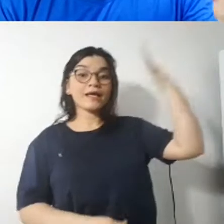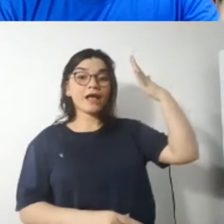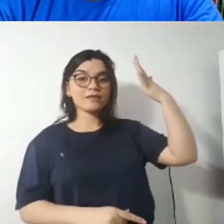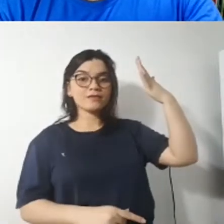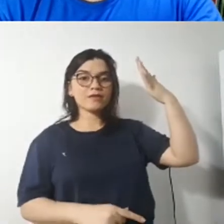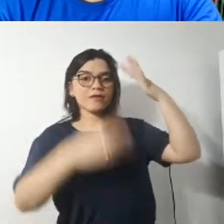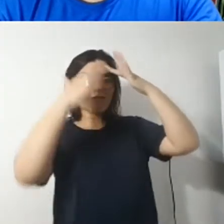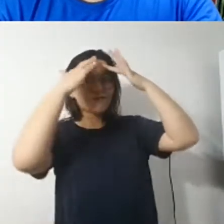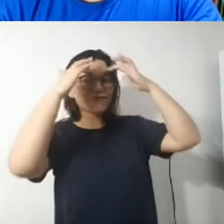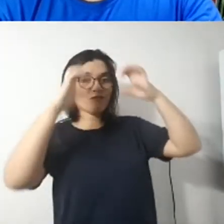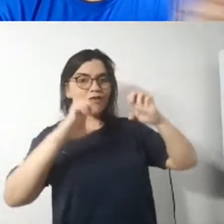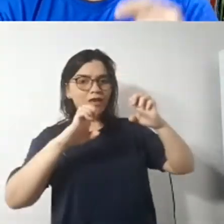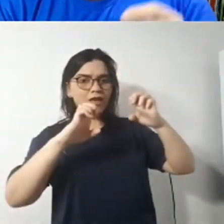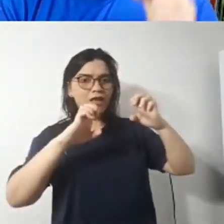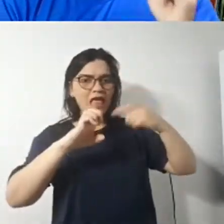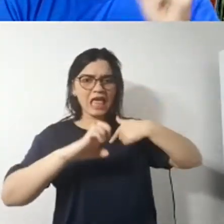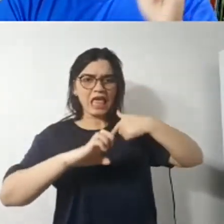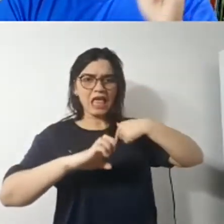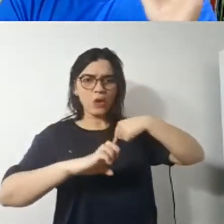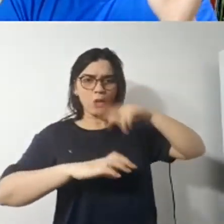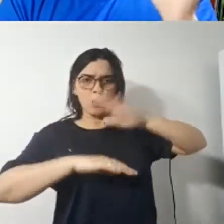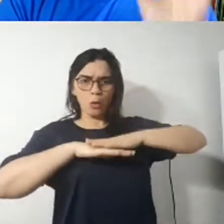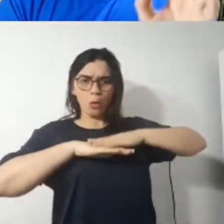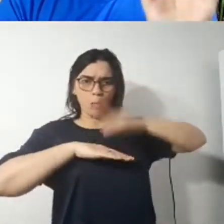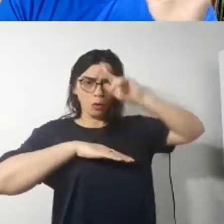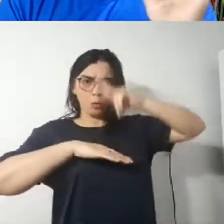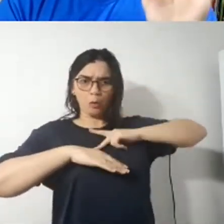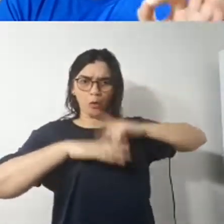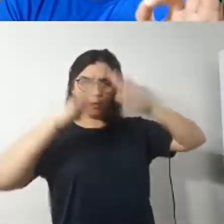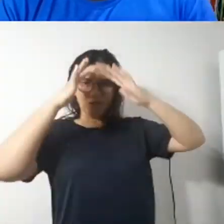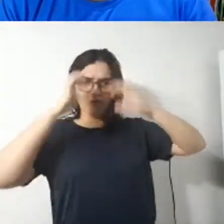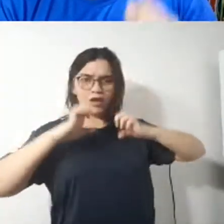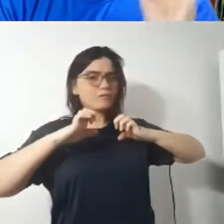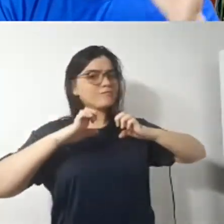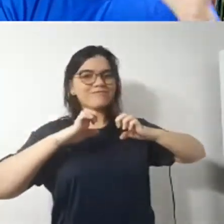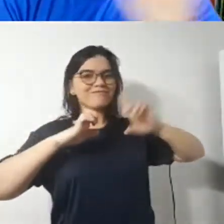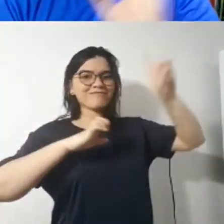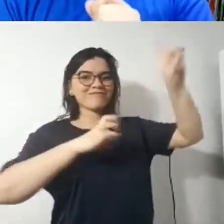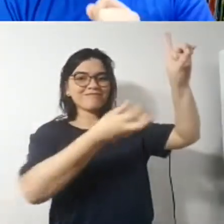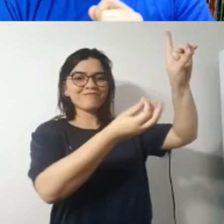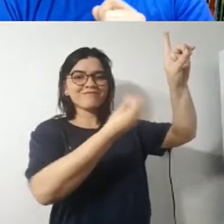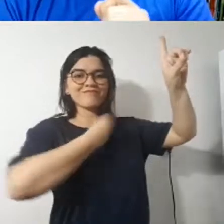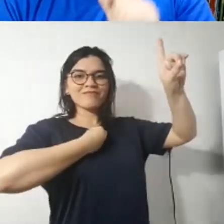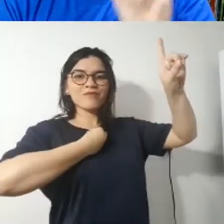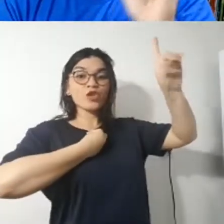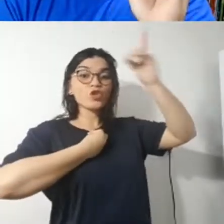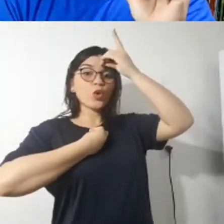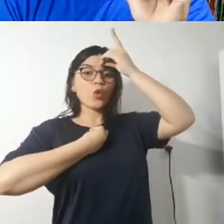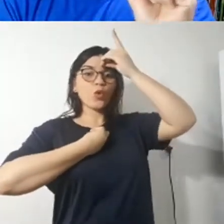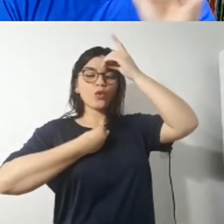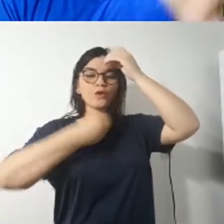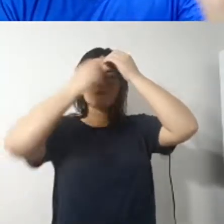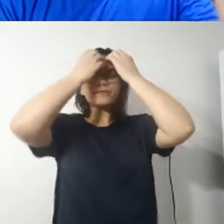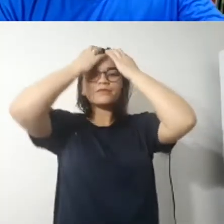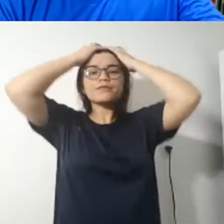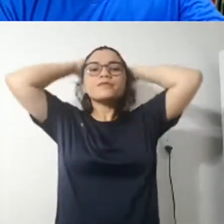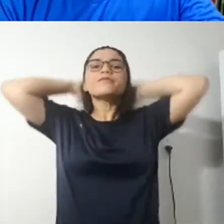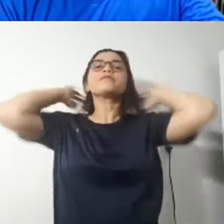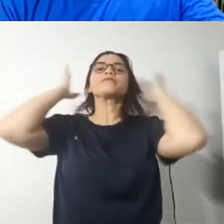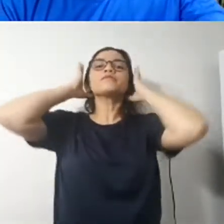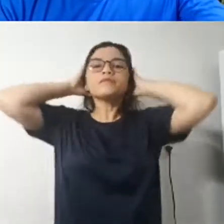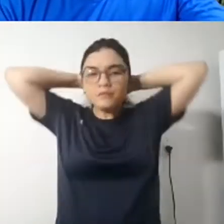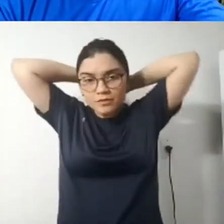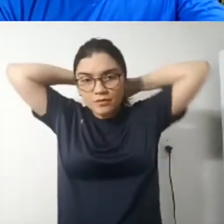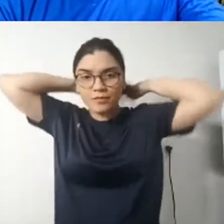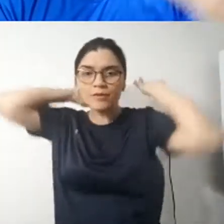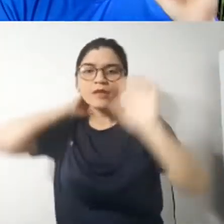de Deus. Certo? Então isso é um detalhe importante. Gente, deixa eu só dar uma paradinha aqui, porque o meu celular, esse